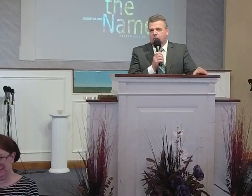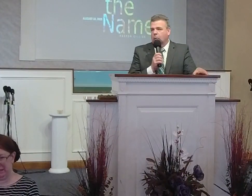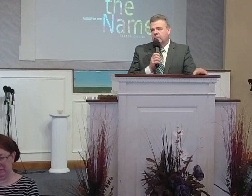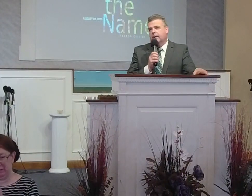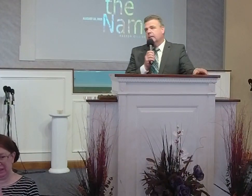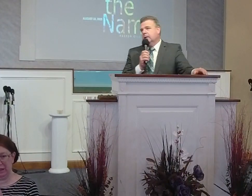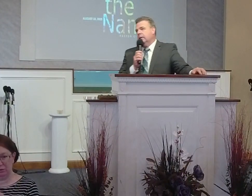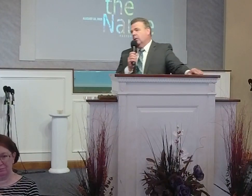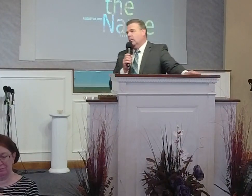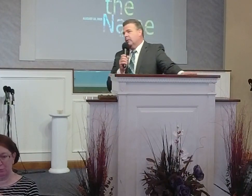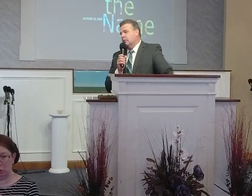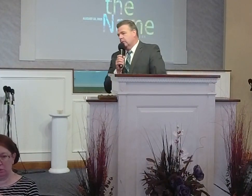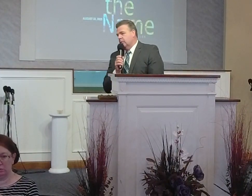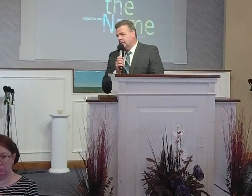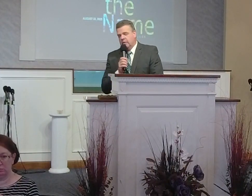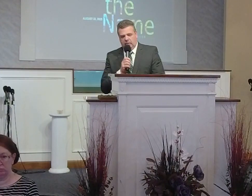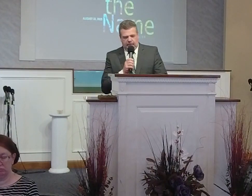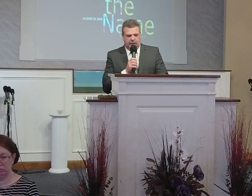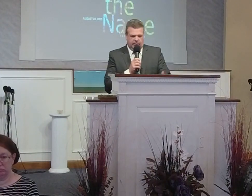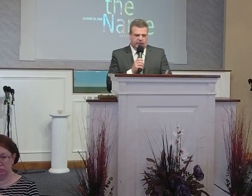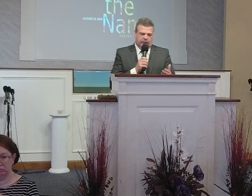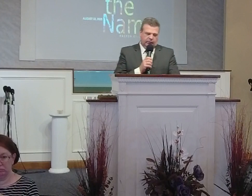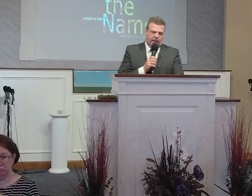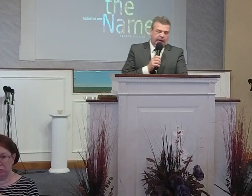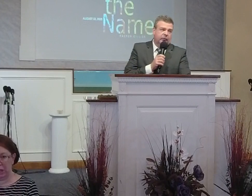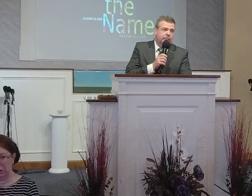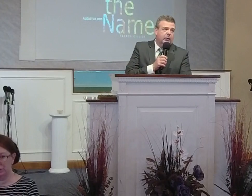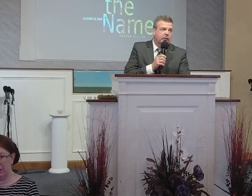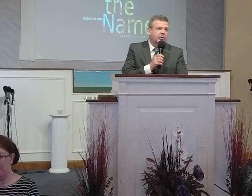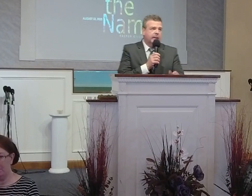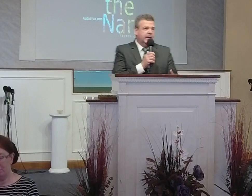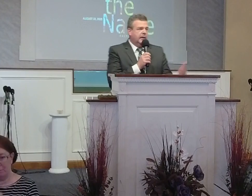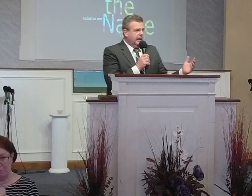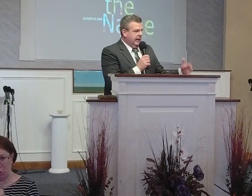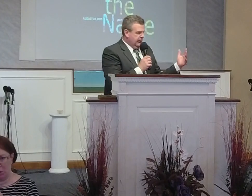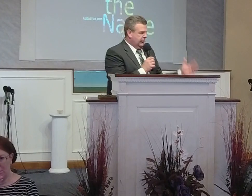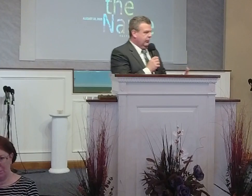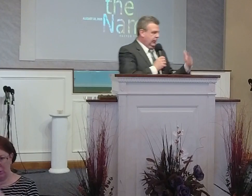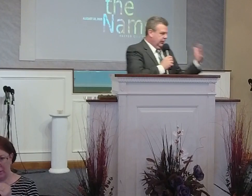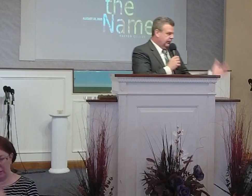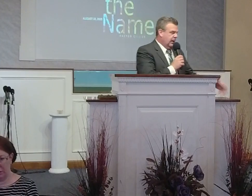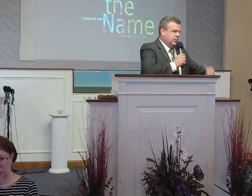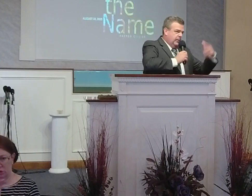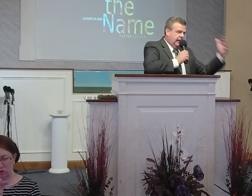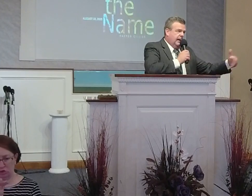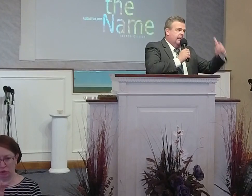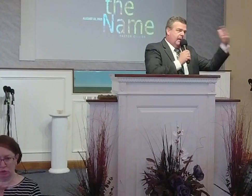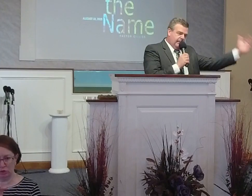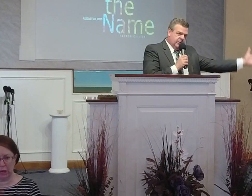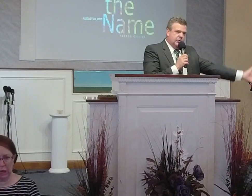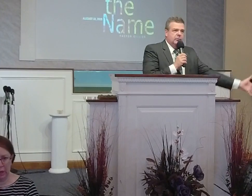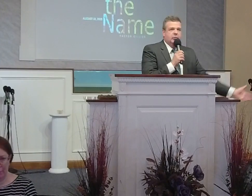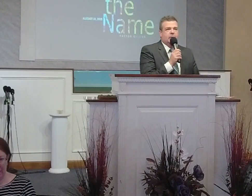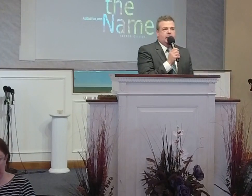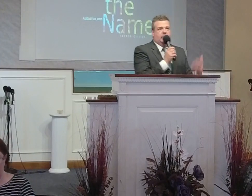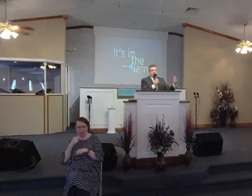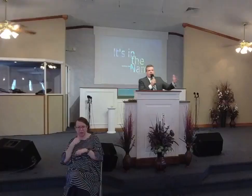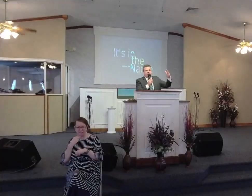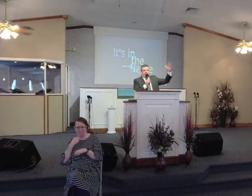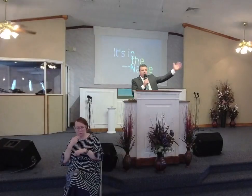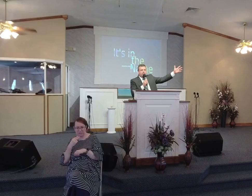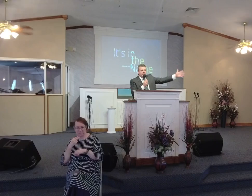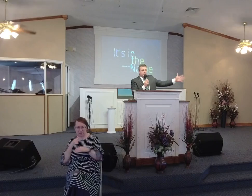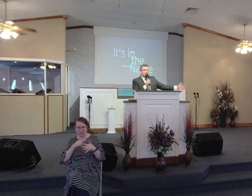esta revelación de que ahora yo entiendo lo que... ¿Sabes qué? Dios me está hablando.